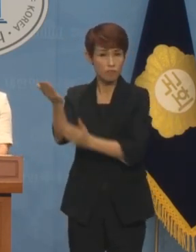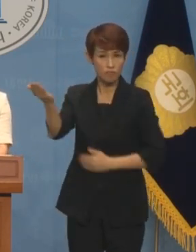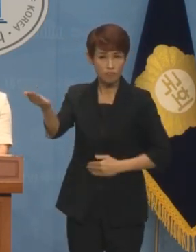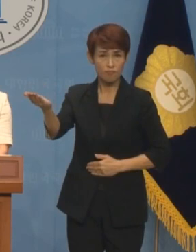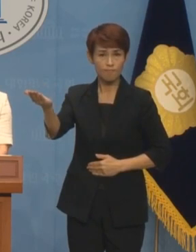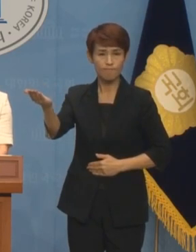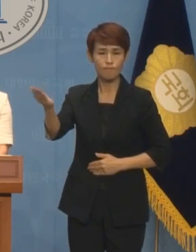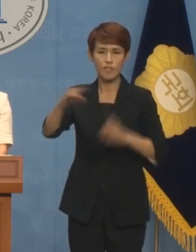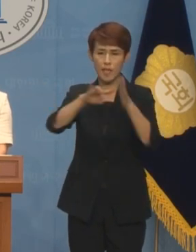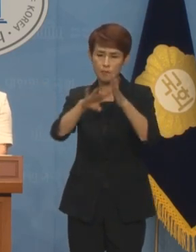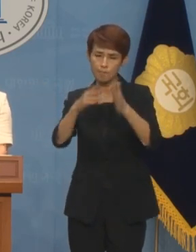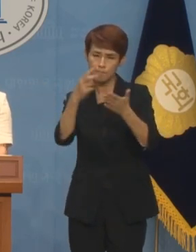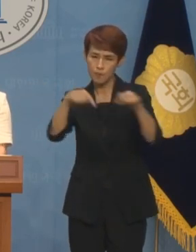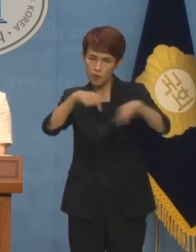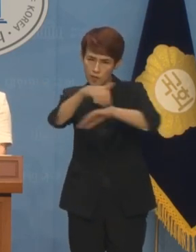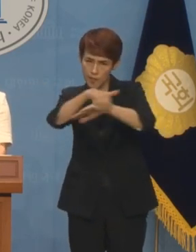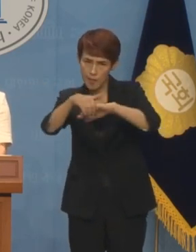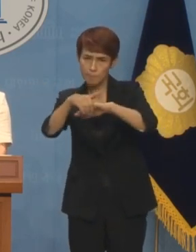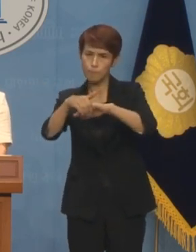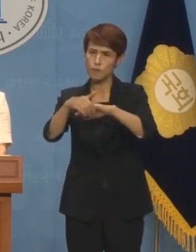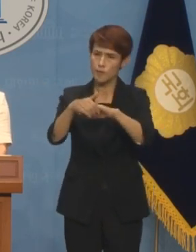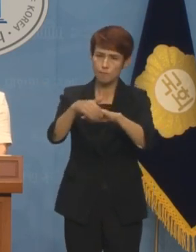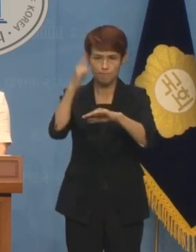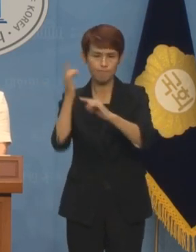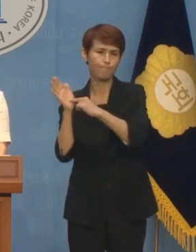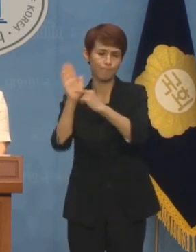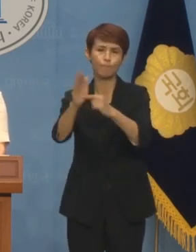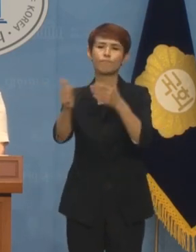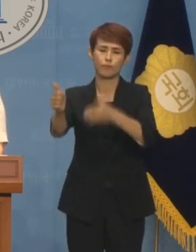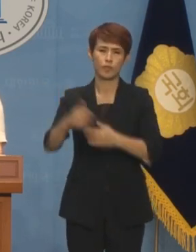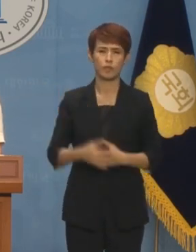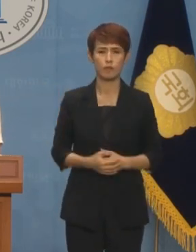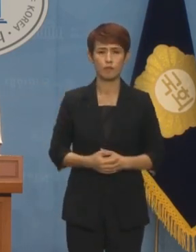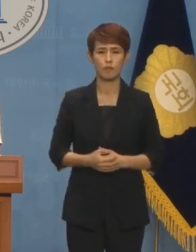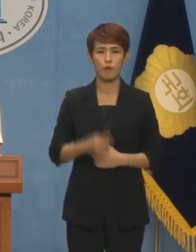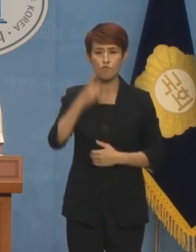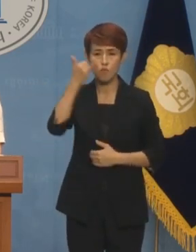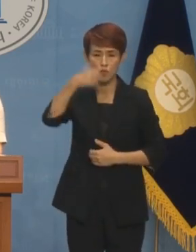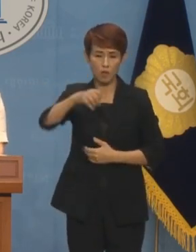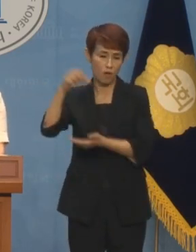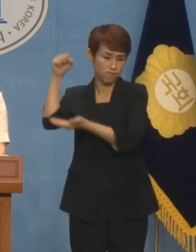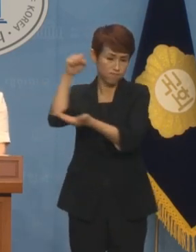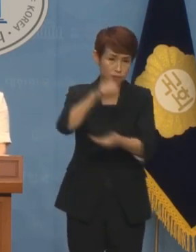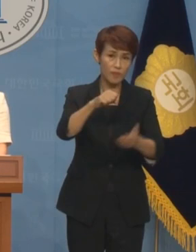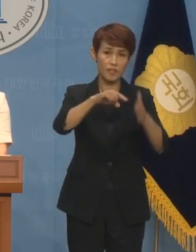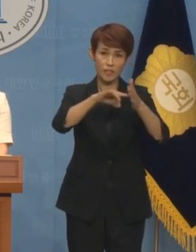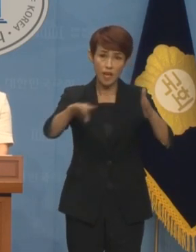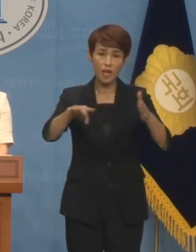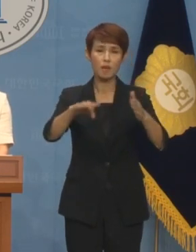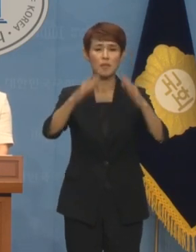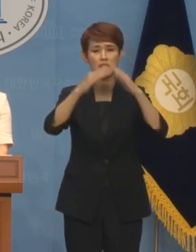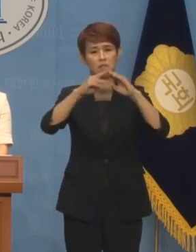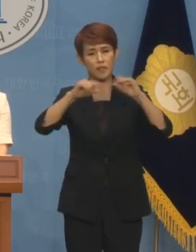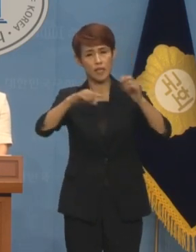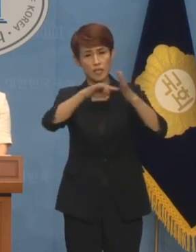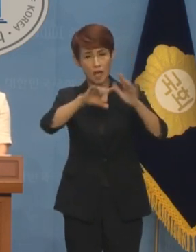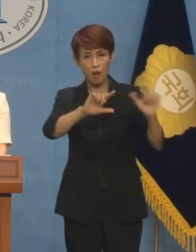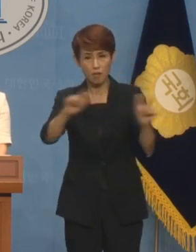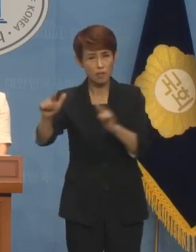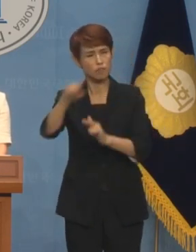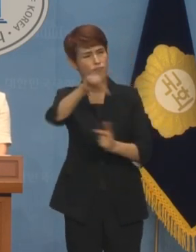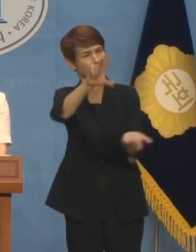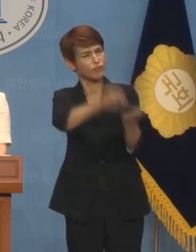전반적인 조세 정책의 기조를 밝혀야 합니다. 상속세든 종부세든 정부 여당의 개별 세목의